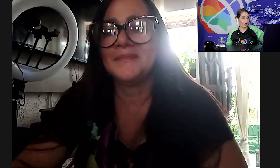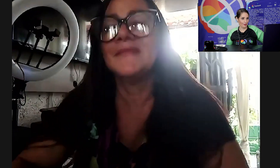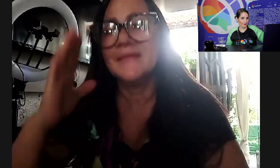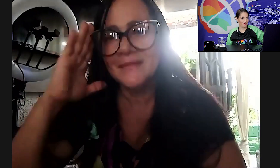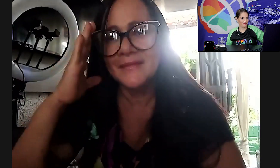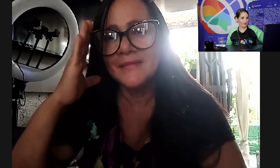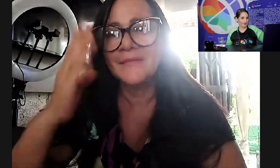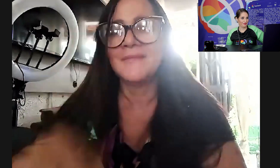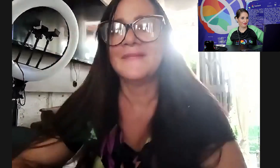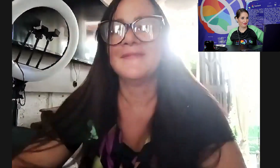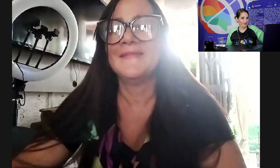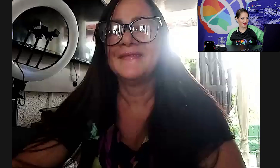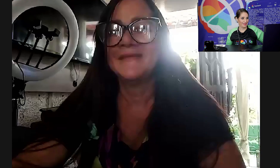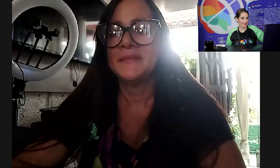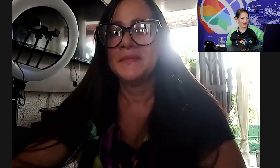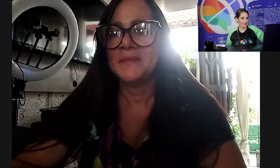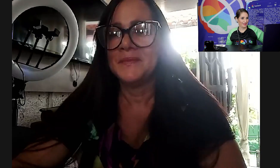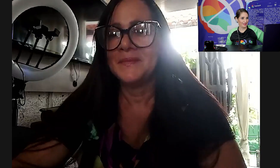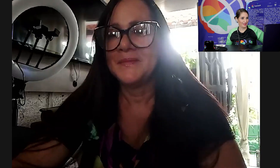Entenderam?